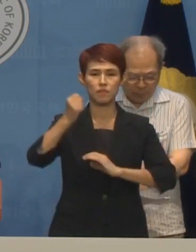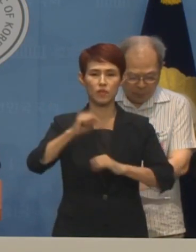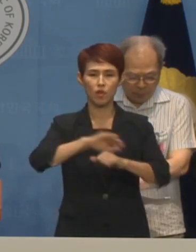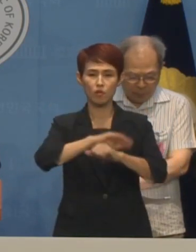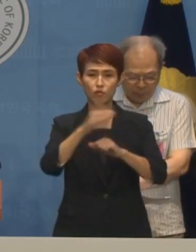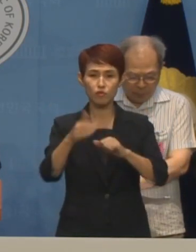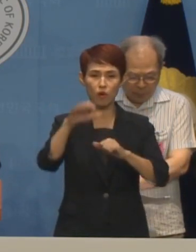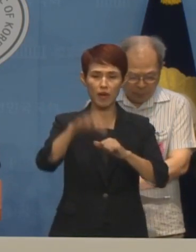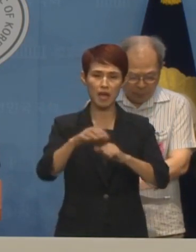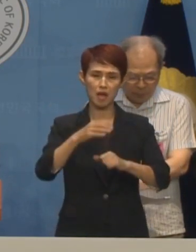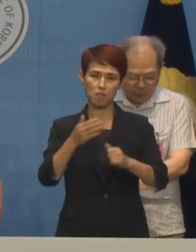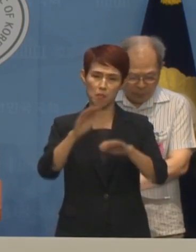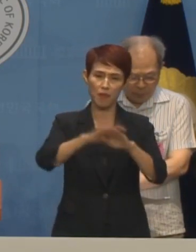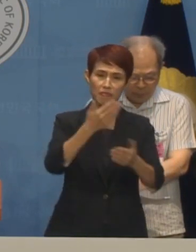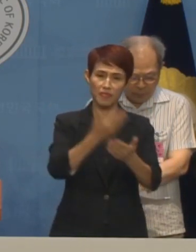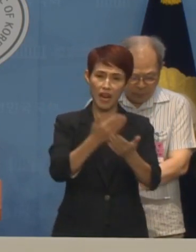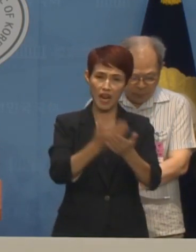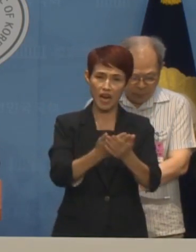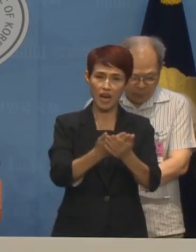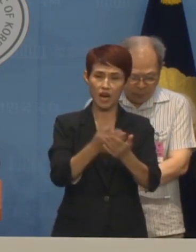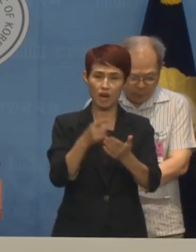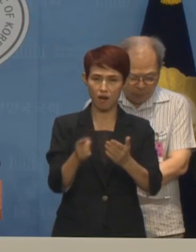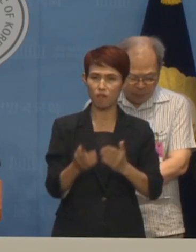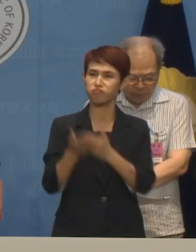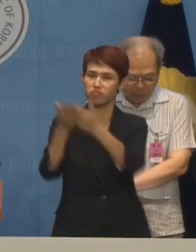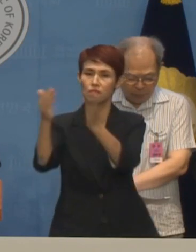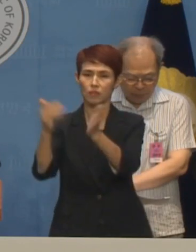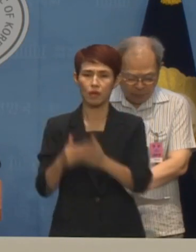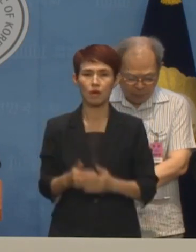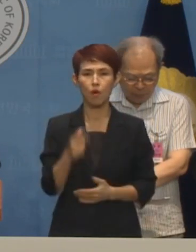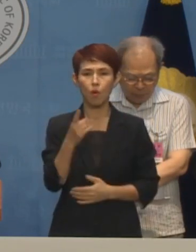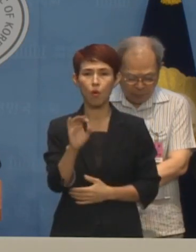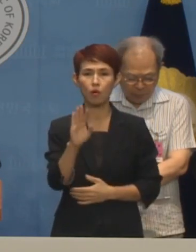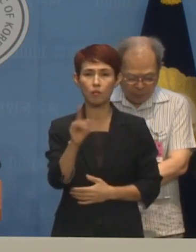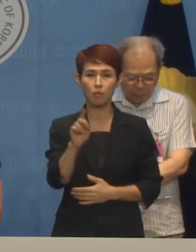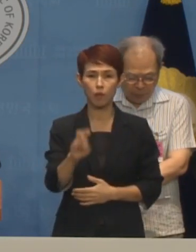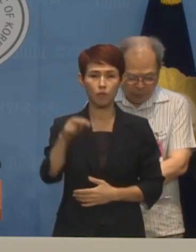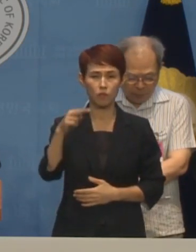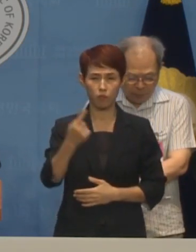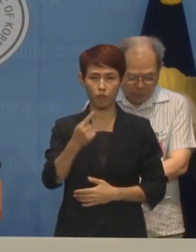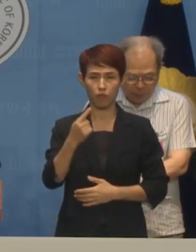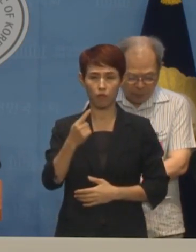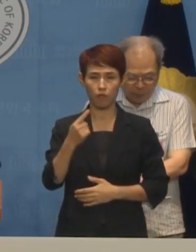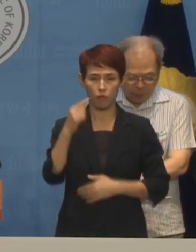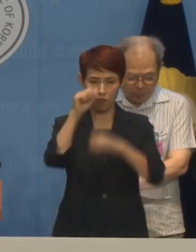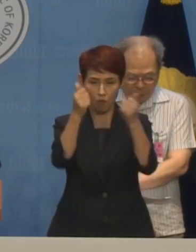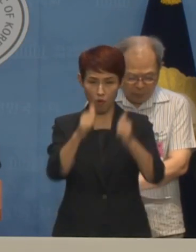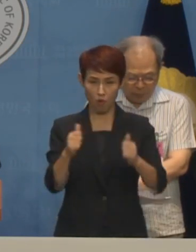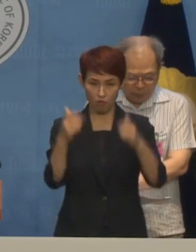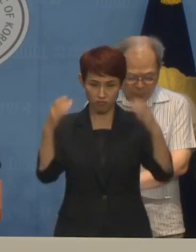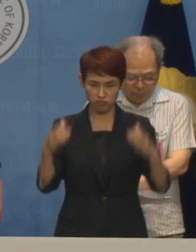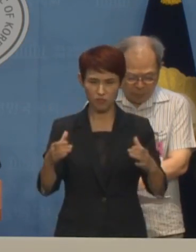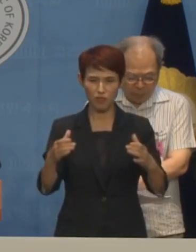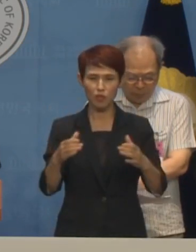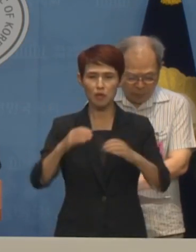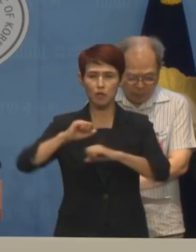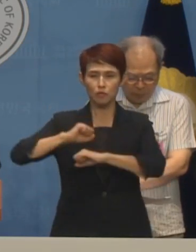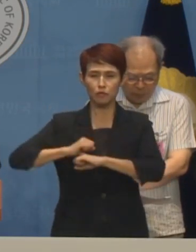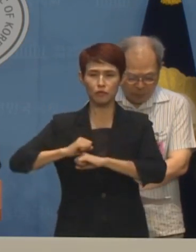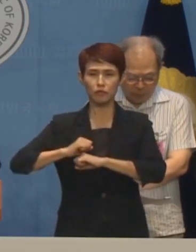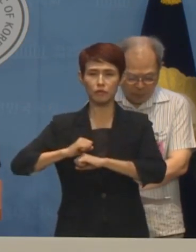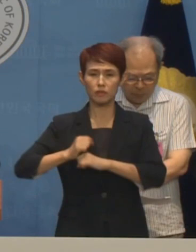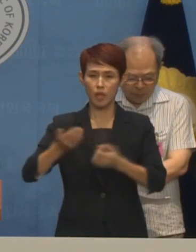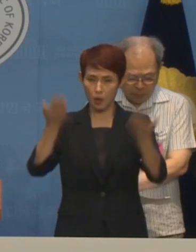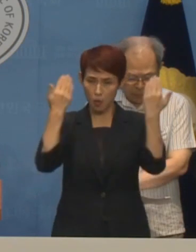청와대 국민청원을 올렸으며 홍범도 장군 흉상이 육군사관학교에 꼭 있어야 되냐며 옮겨야